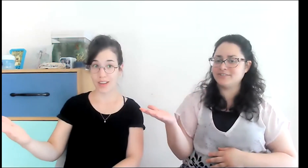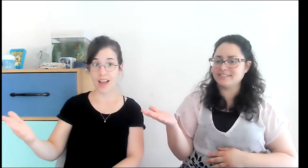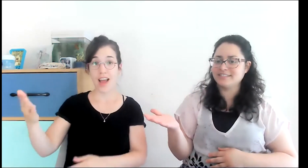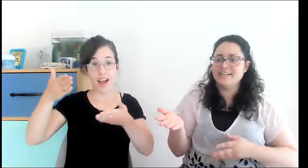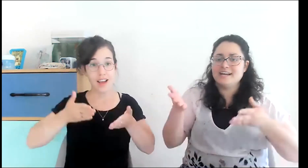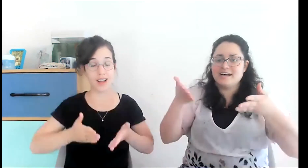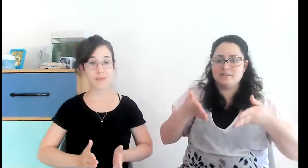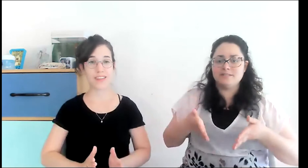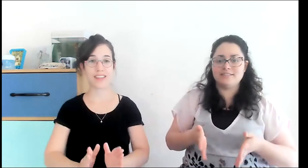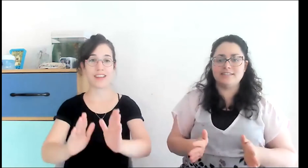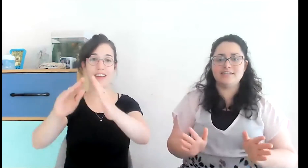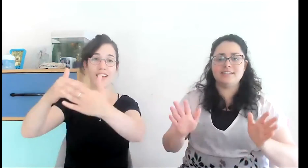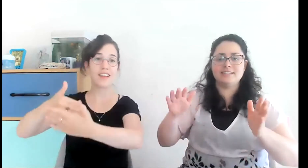והמתוק, על ביתנו